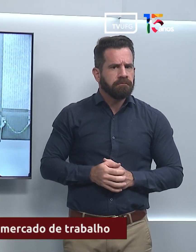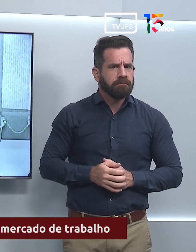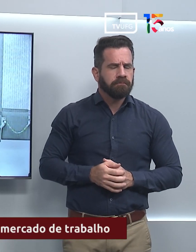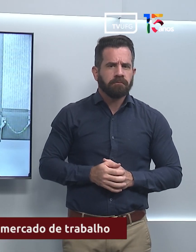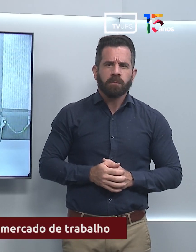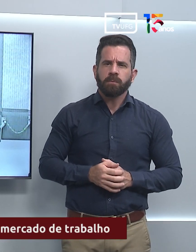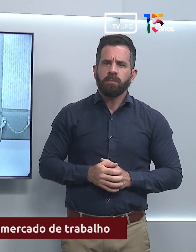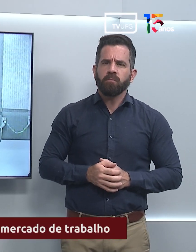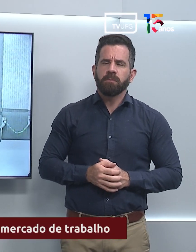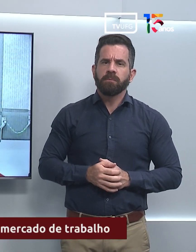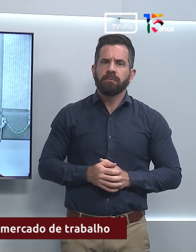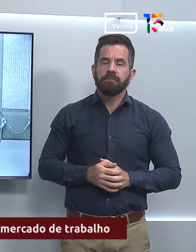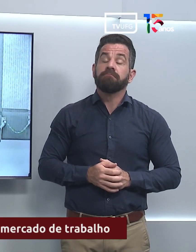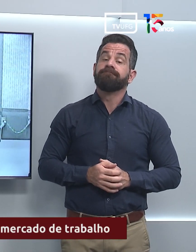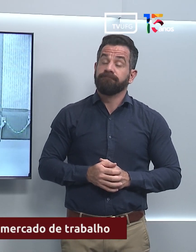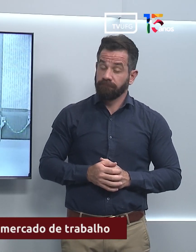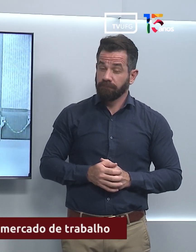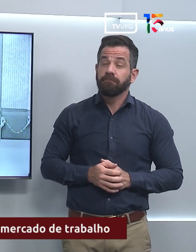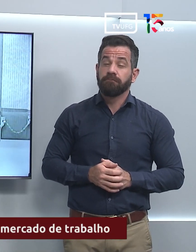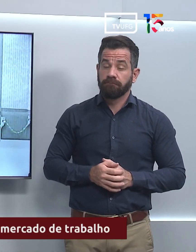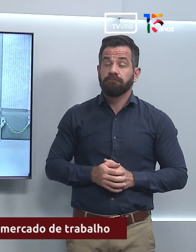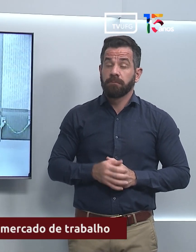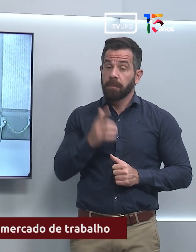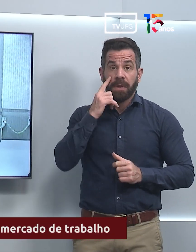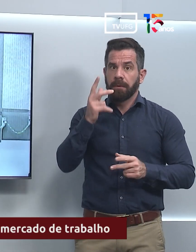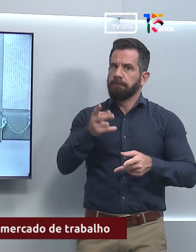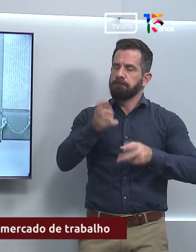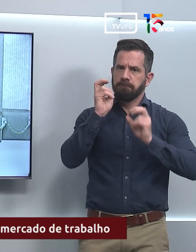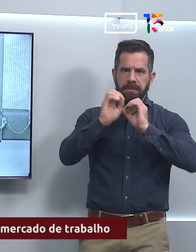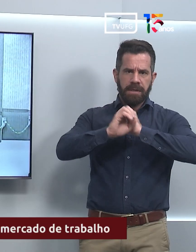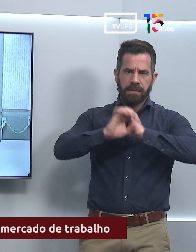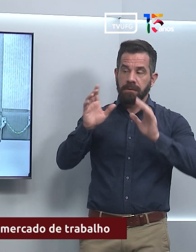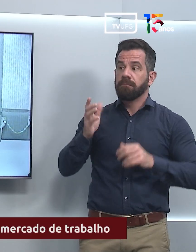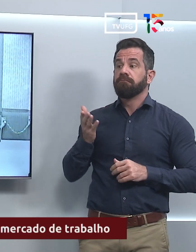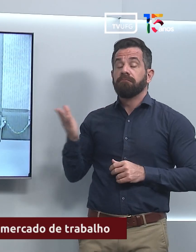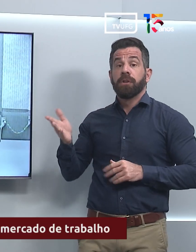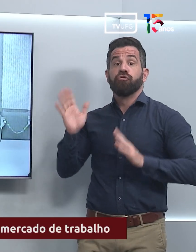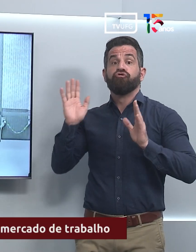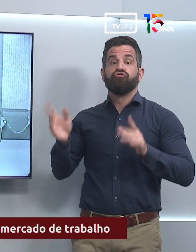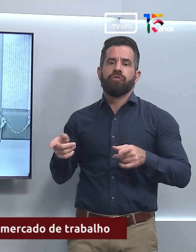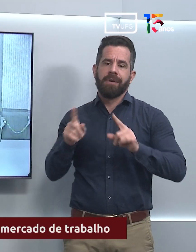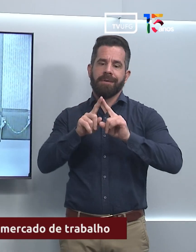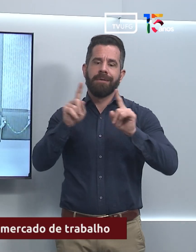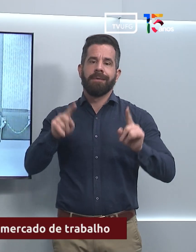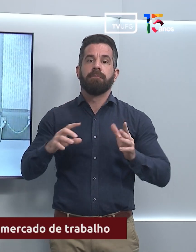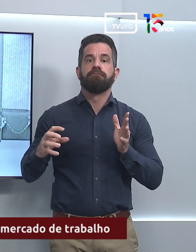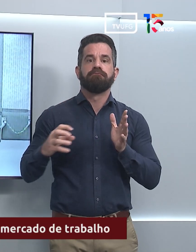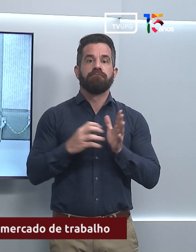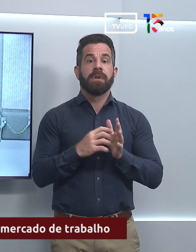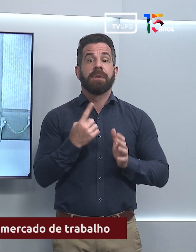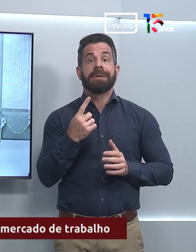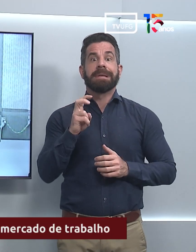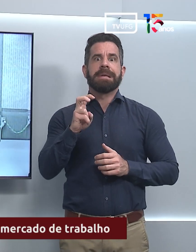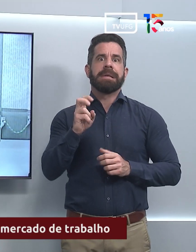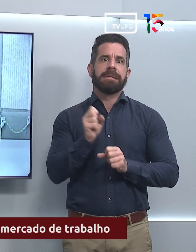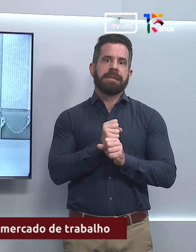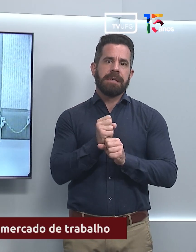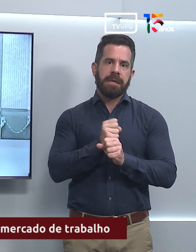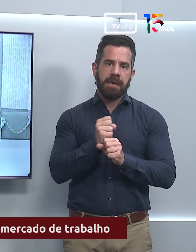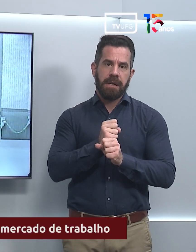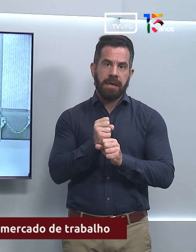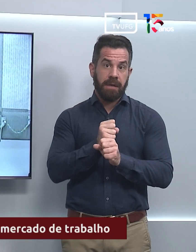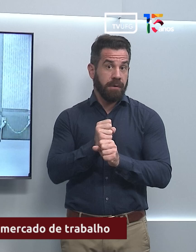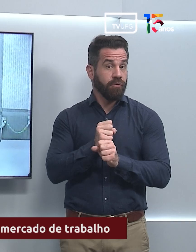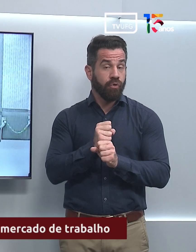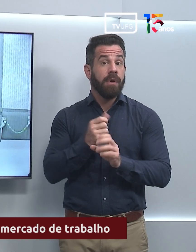Sim, isso é visível. Eu estou no serviço público já há 15 anos, como empregado público, e 4 anos antes fui